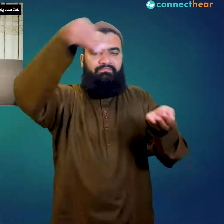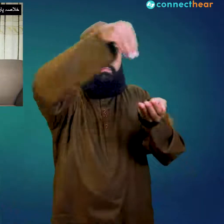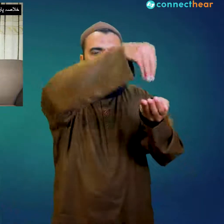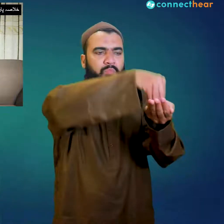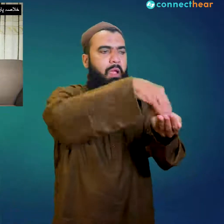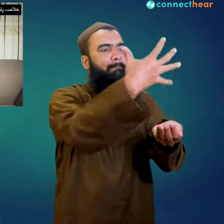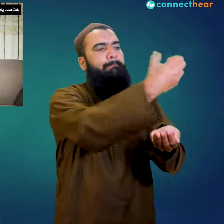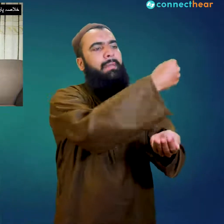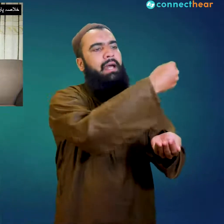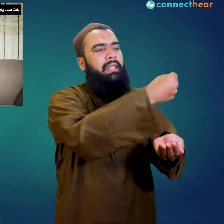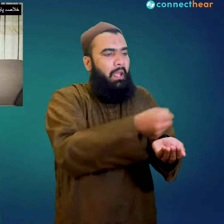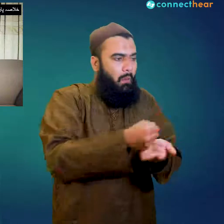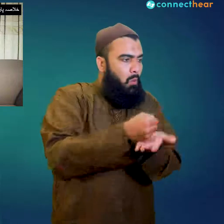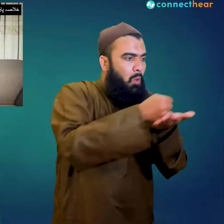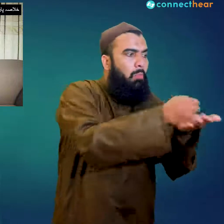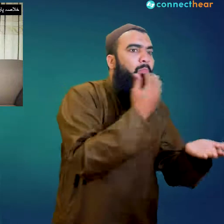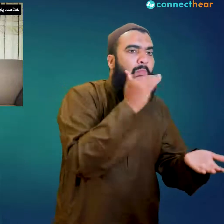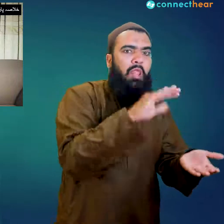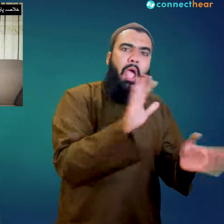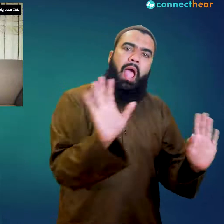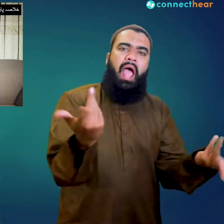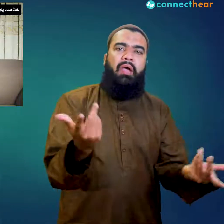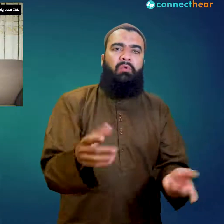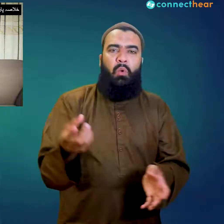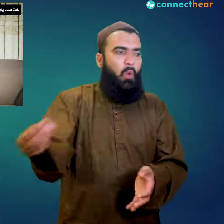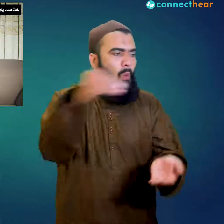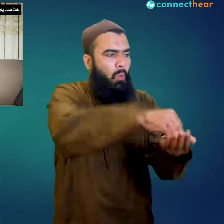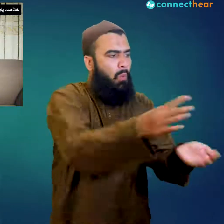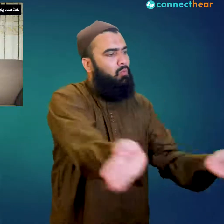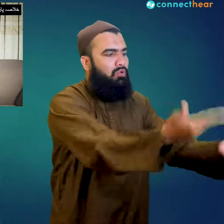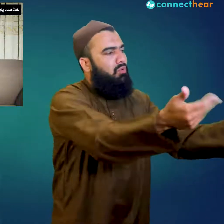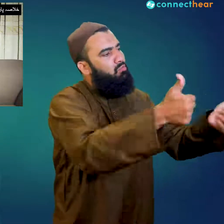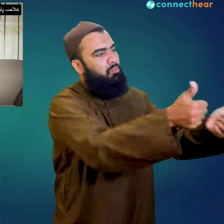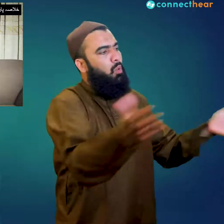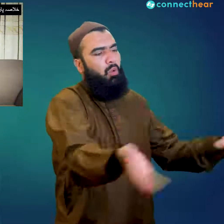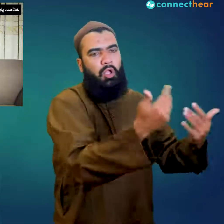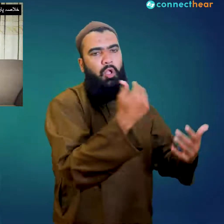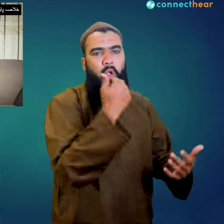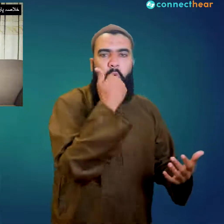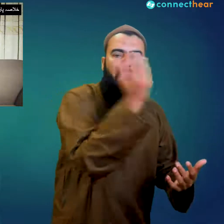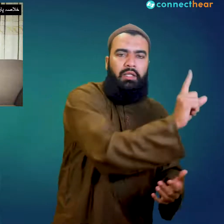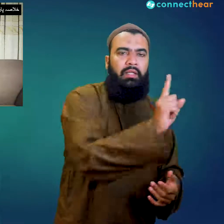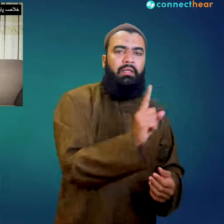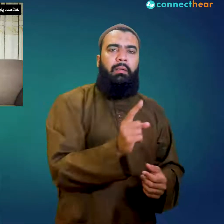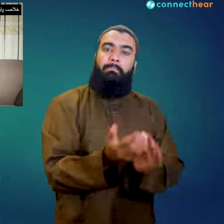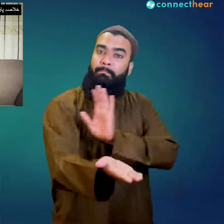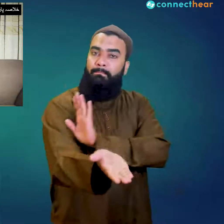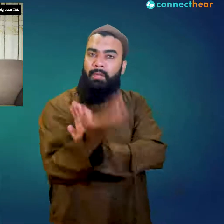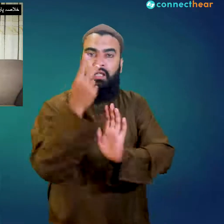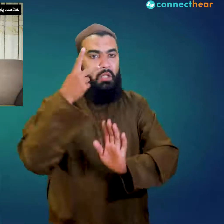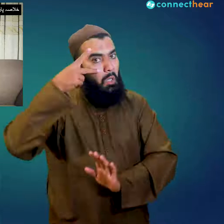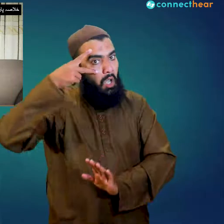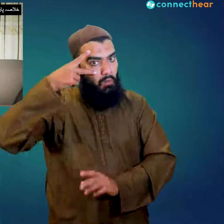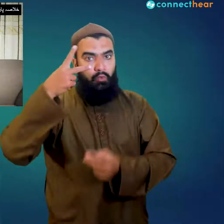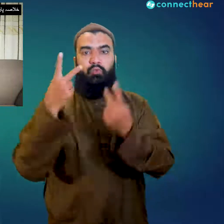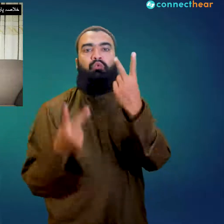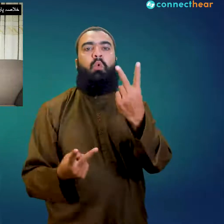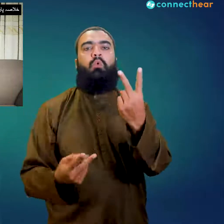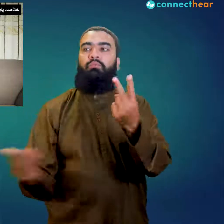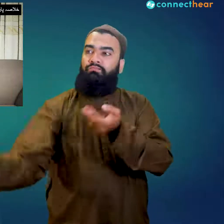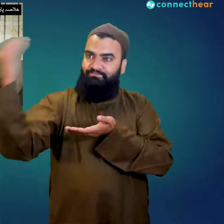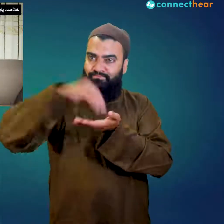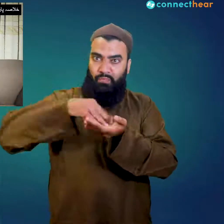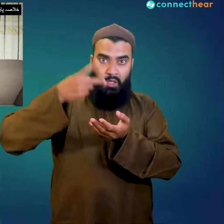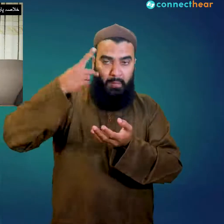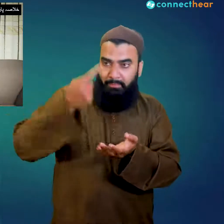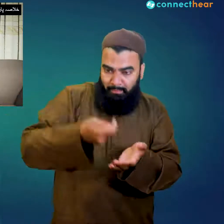تو پھر اس پر گواہ مقرر کر لیے جائیں تاکہ بعد میں کوئی تنازع کی صورت پیش نہ آئے۔ آیت نمبر